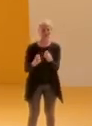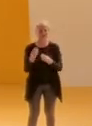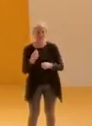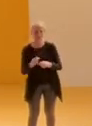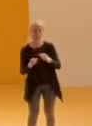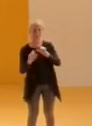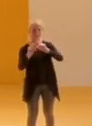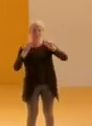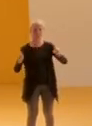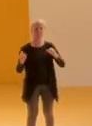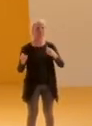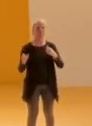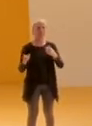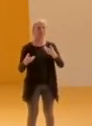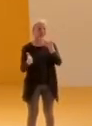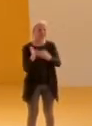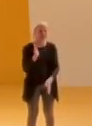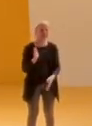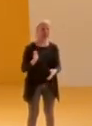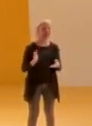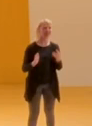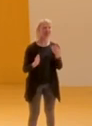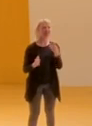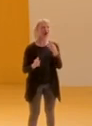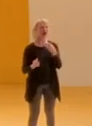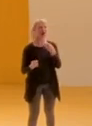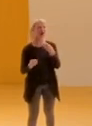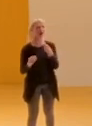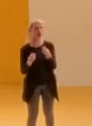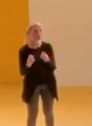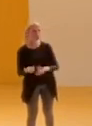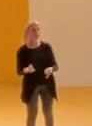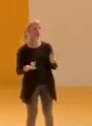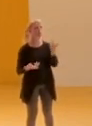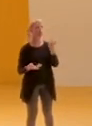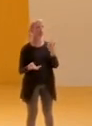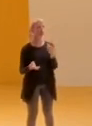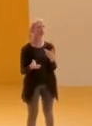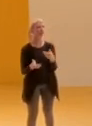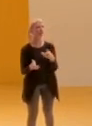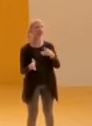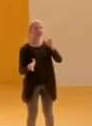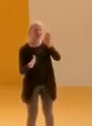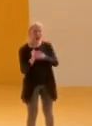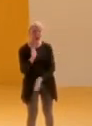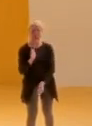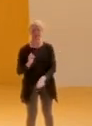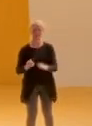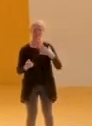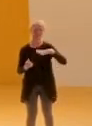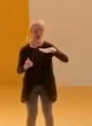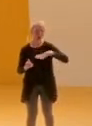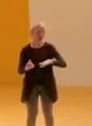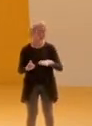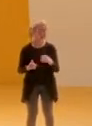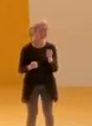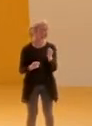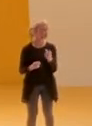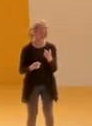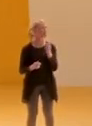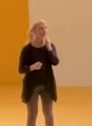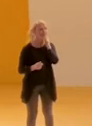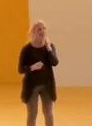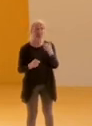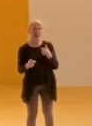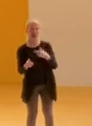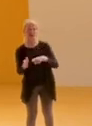mówiące o stracie złota zagrażający systemowi finansowemu USA amerykańskie rezerwy złota maleją a francuskie się zwiększają mimo że